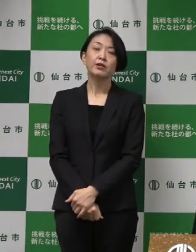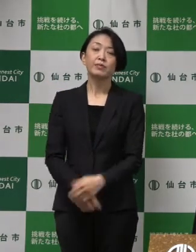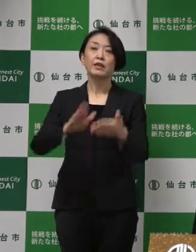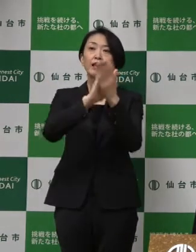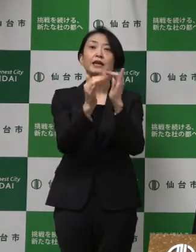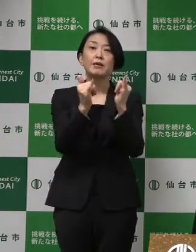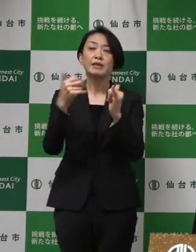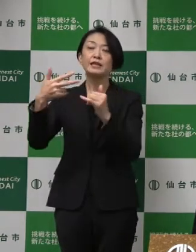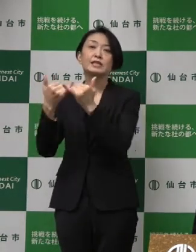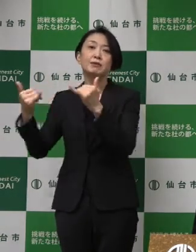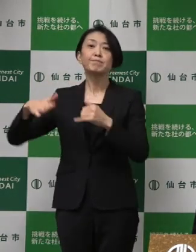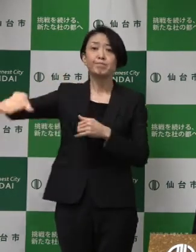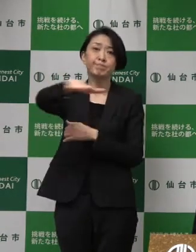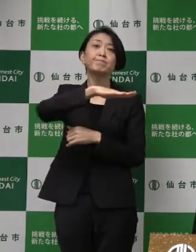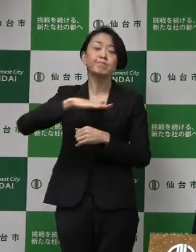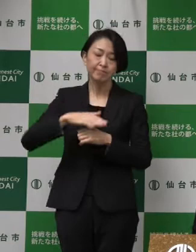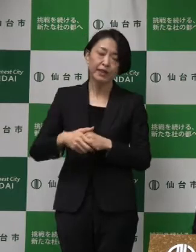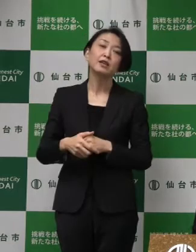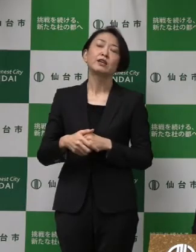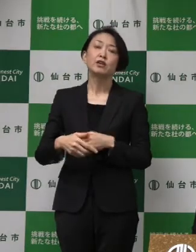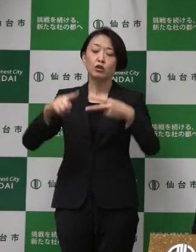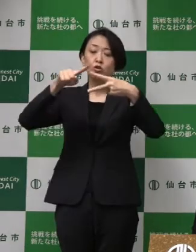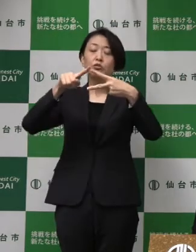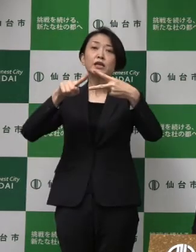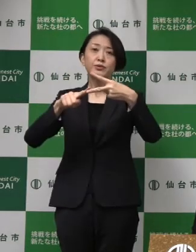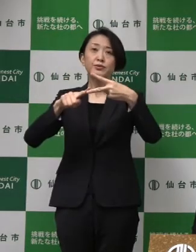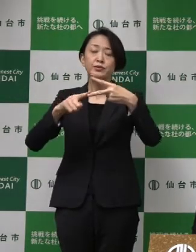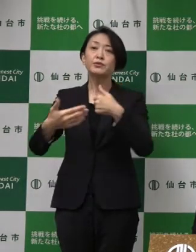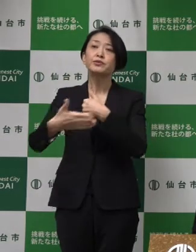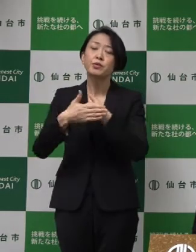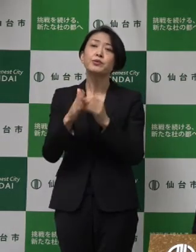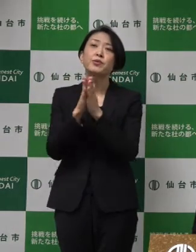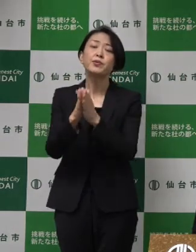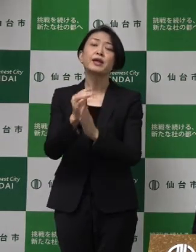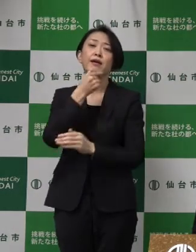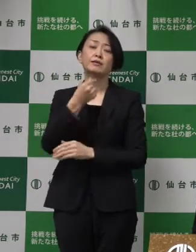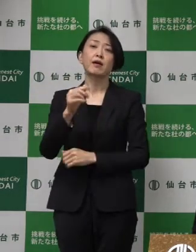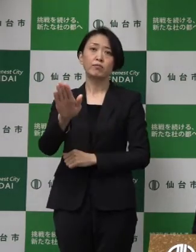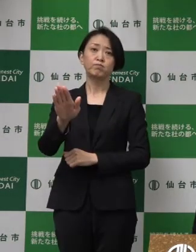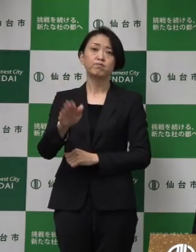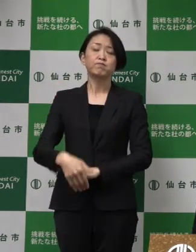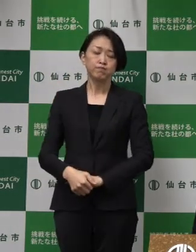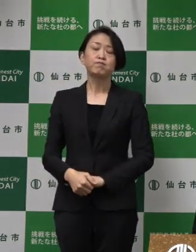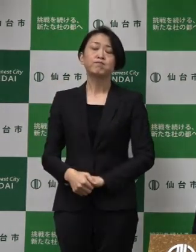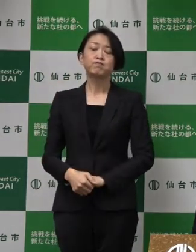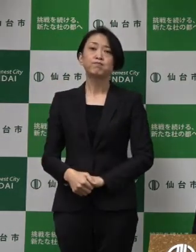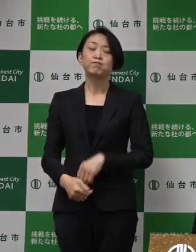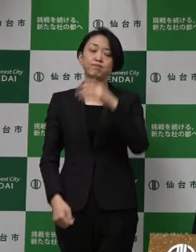民の皆様に大きく2点のご協力をお願い申し上げます。ま